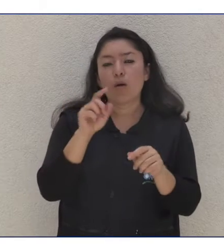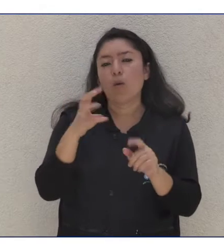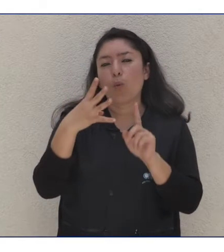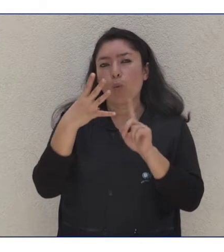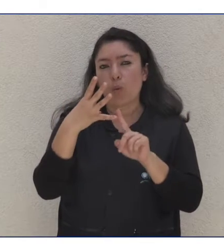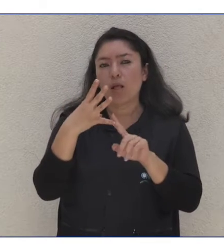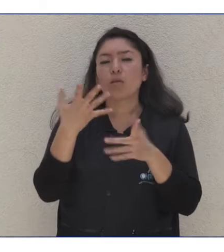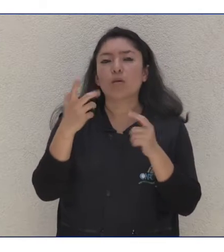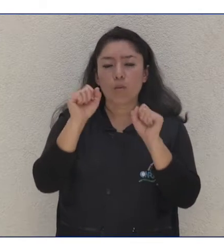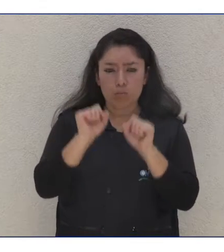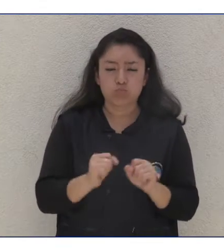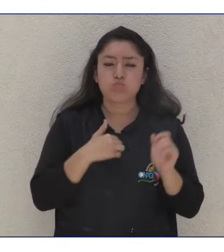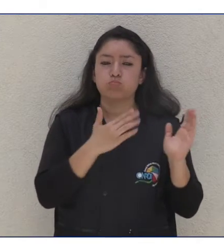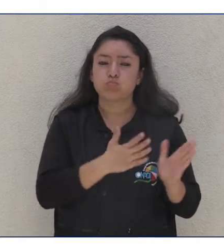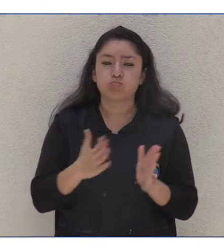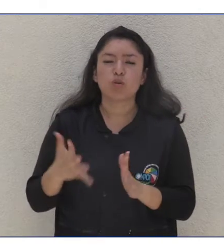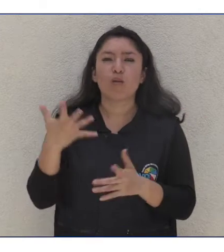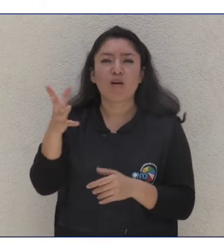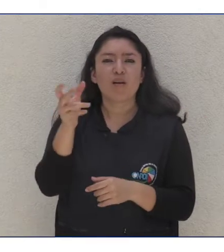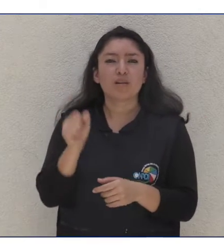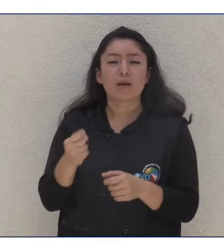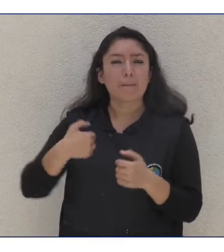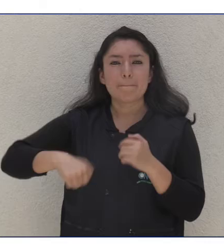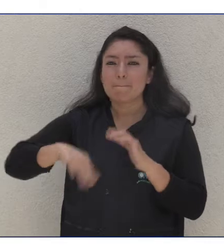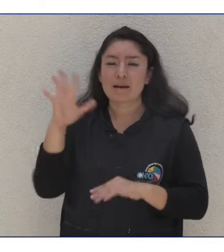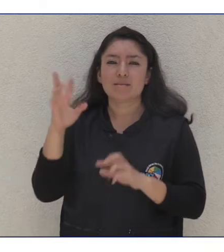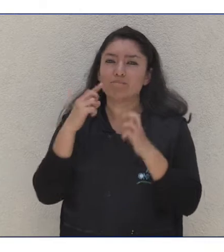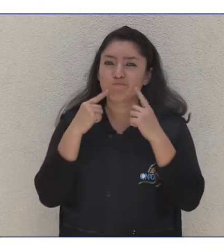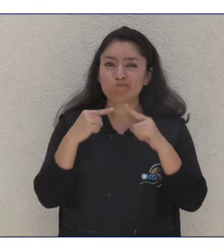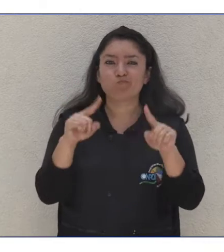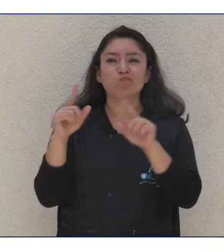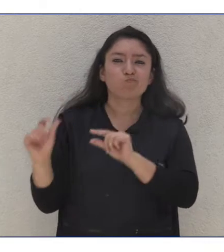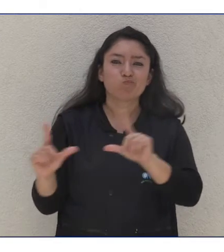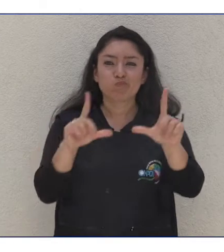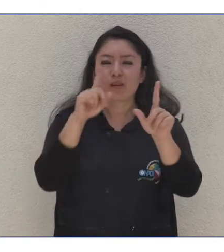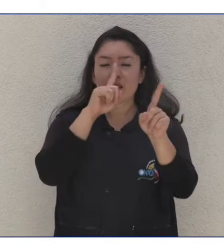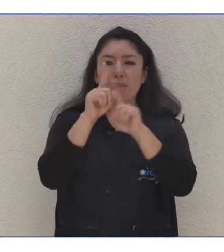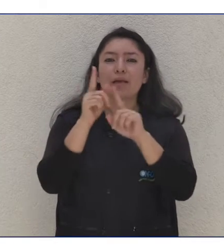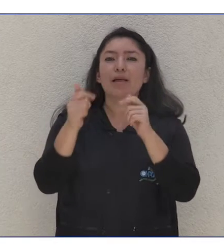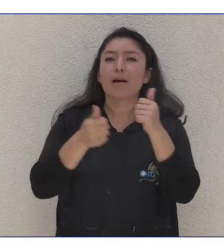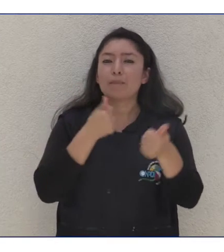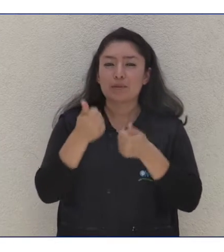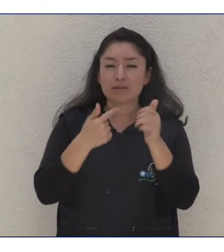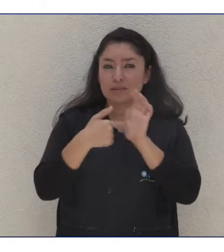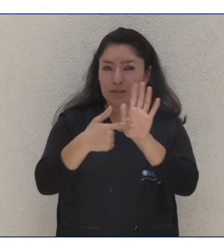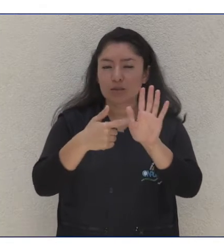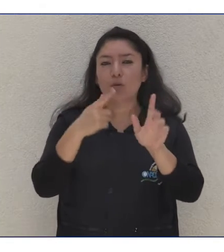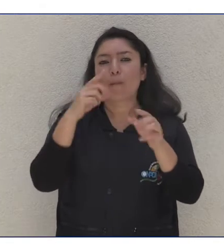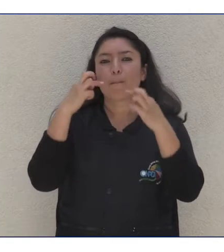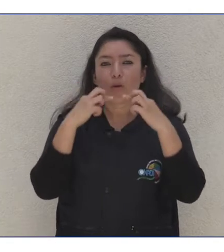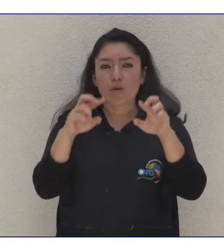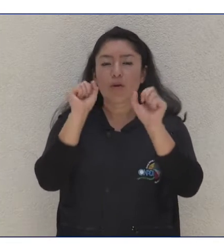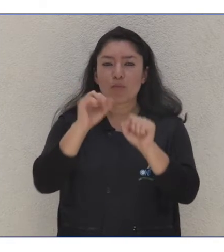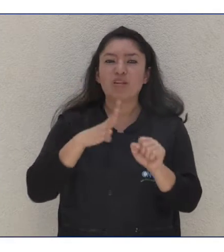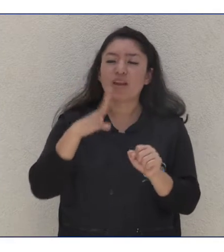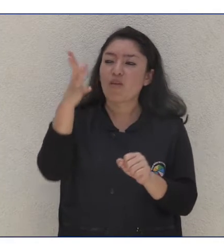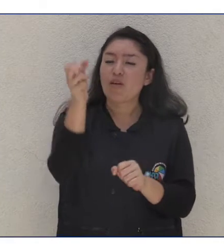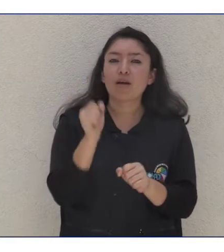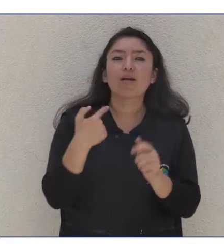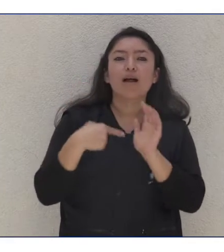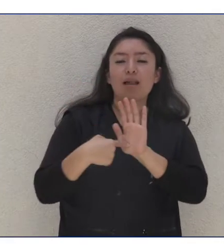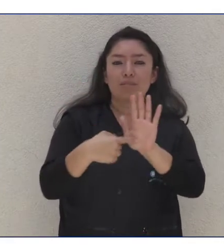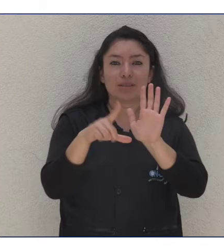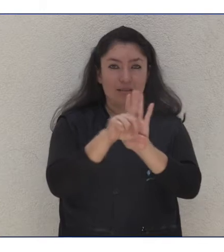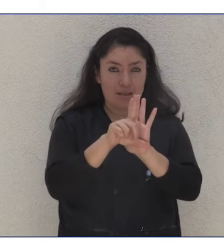Establecer como obligatorio el principio de máxima publicidad y transparencia en la administración pública y para los sujetos obligados